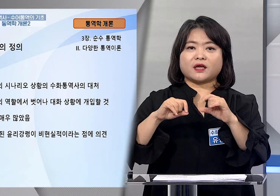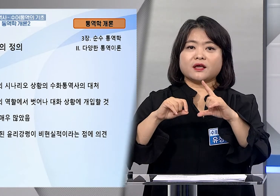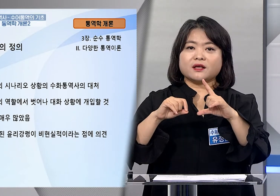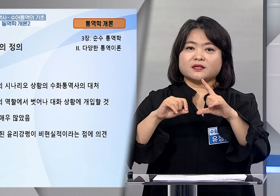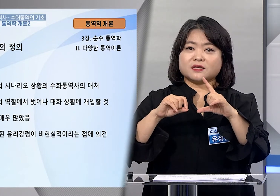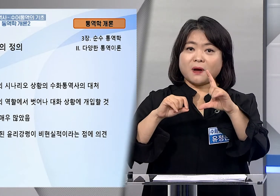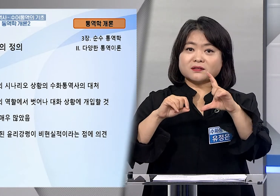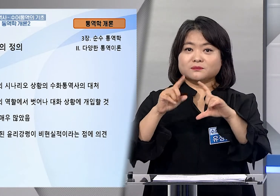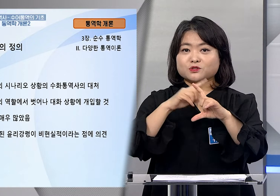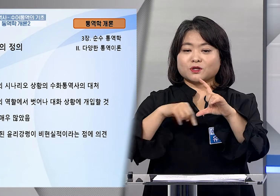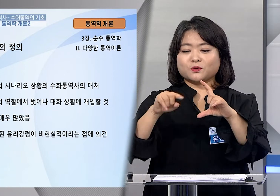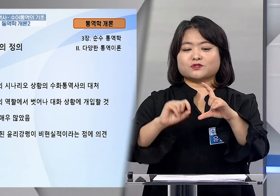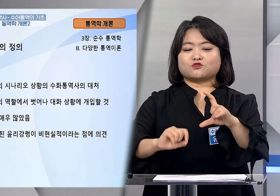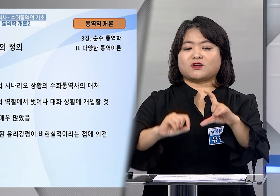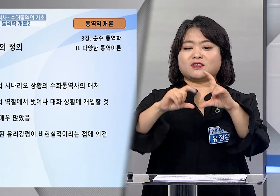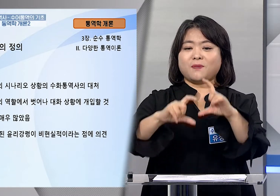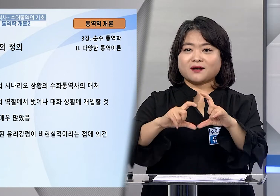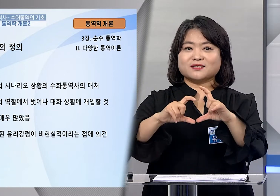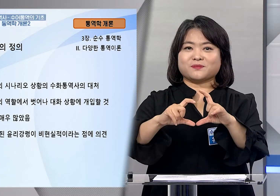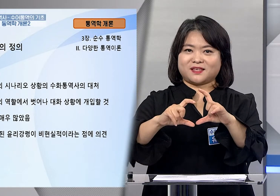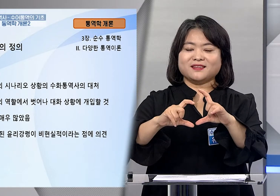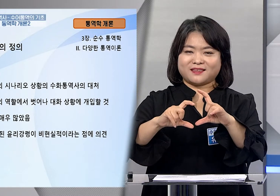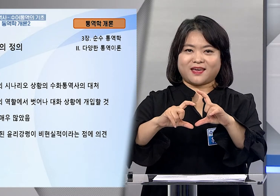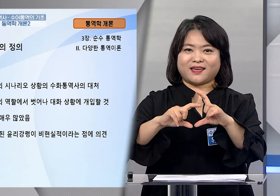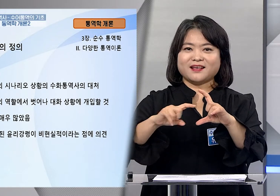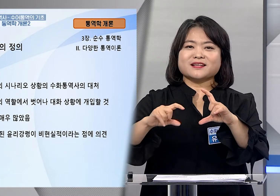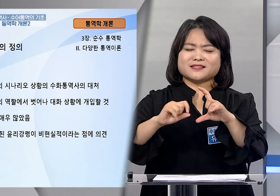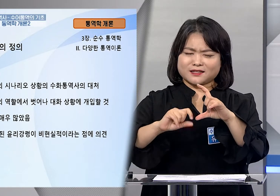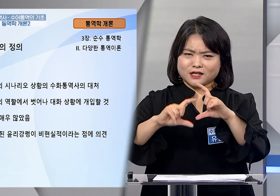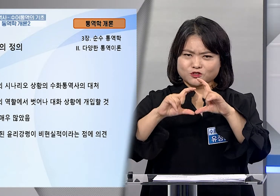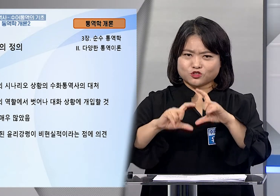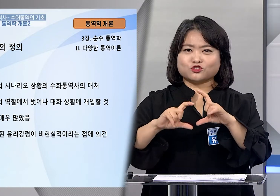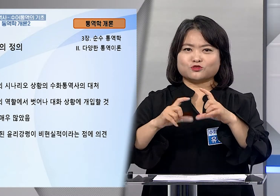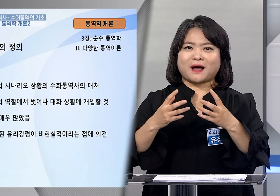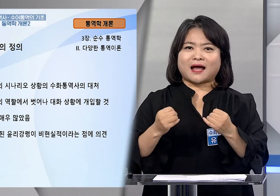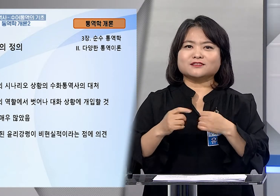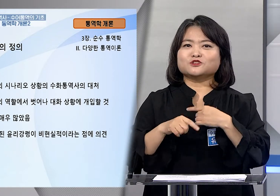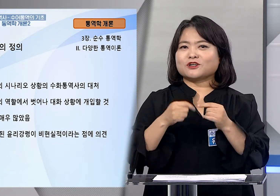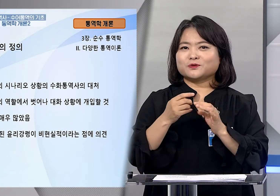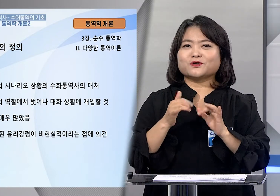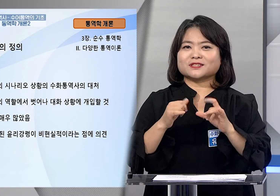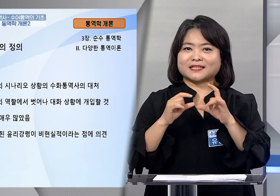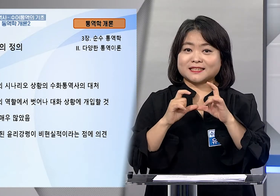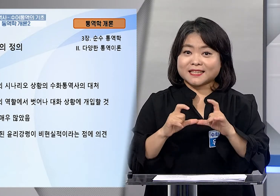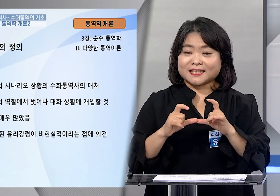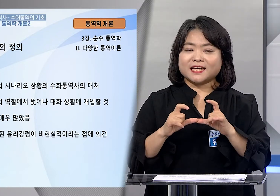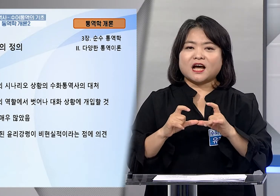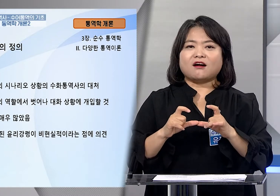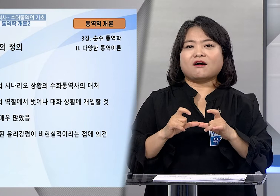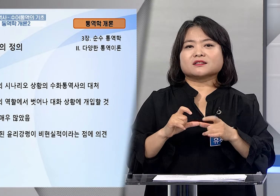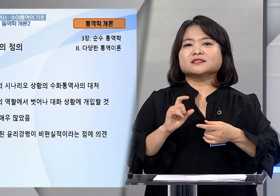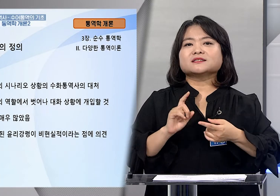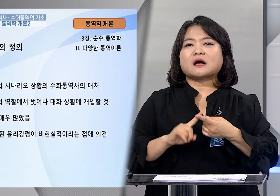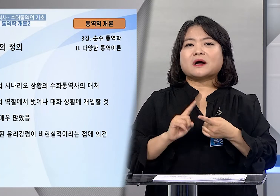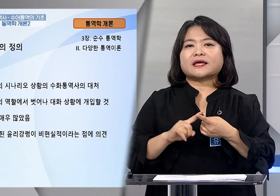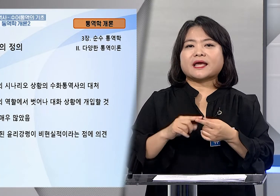이만큼의 수화 통역사 중에 이만큼이 상당수 많은 수화 통역사들이 그 상황에